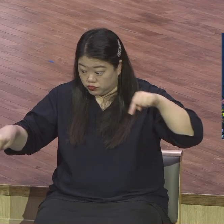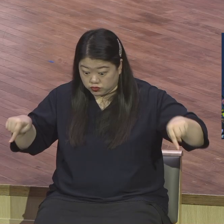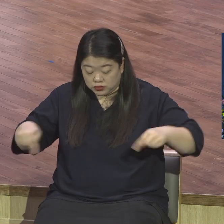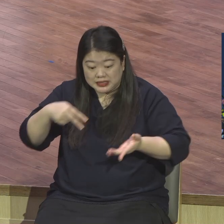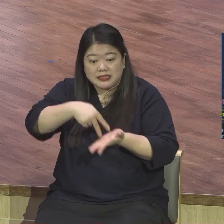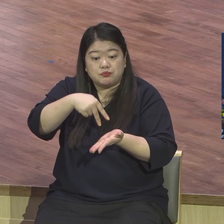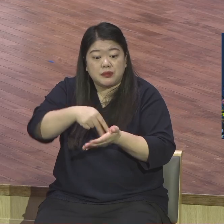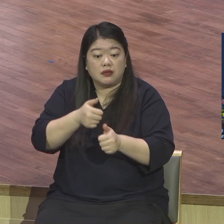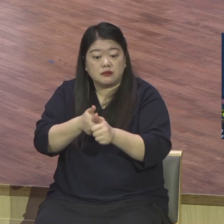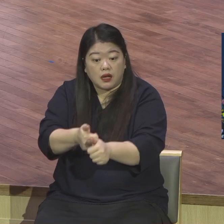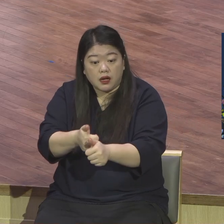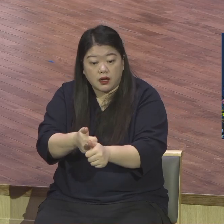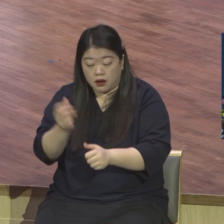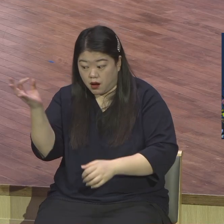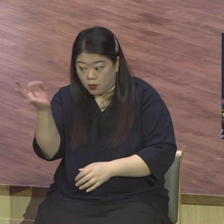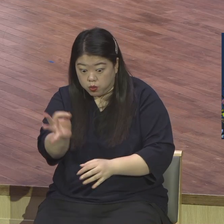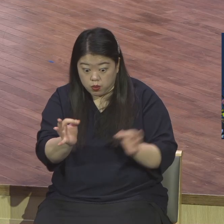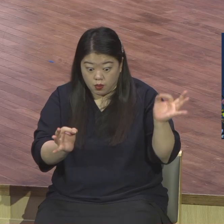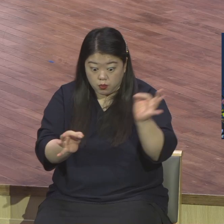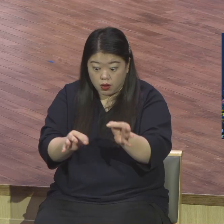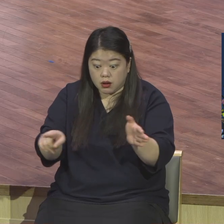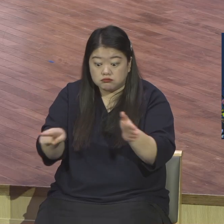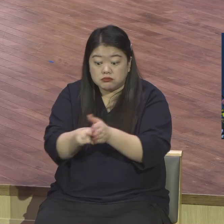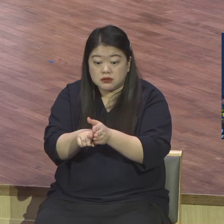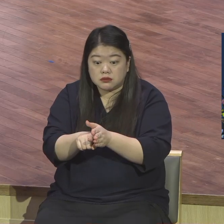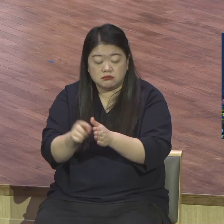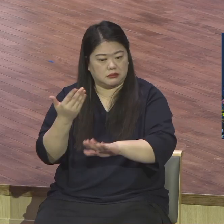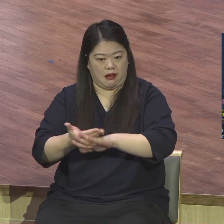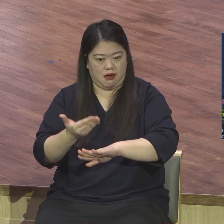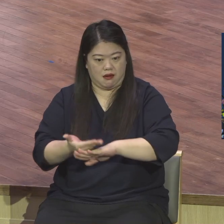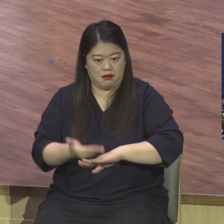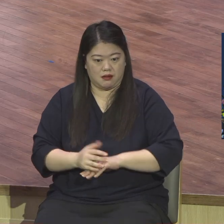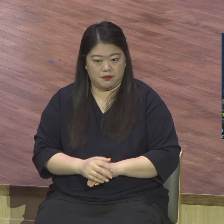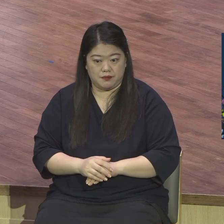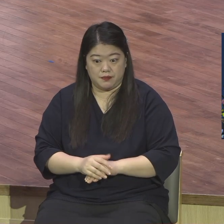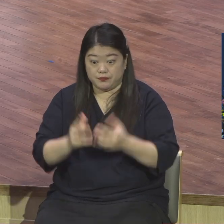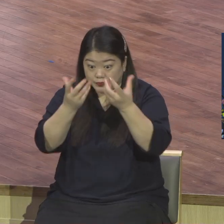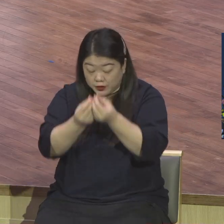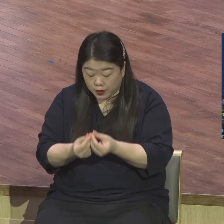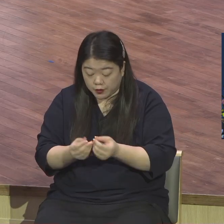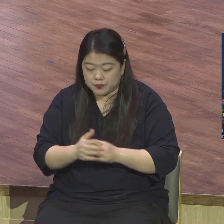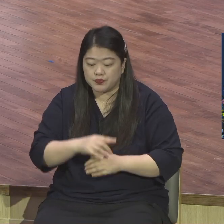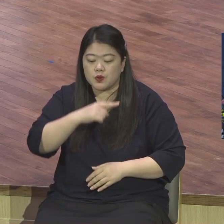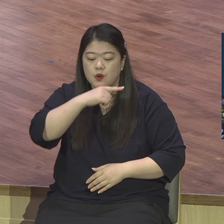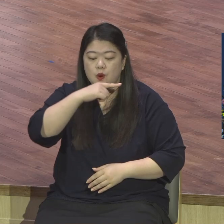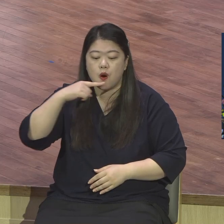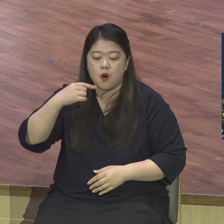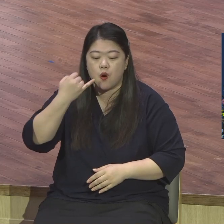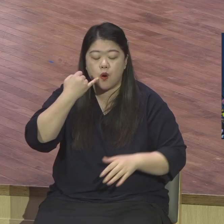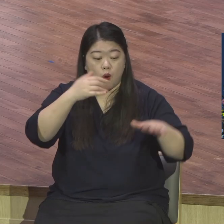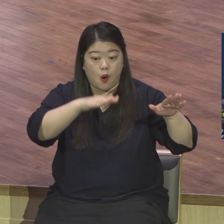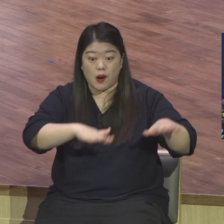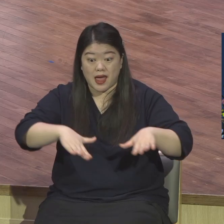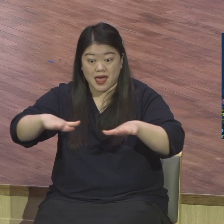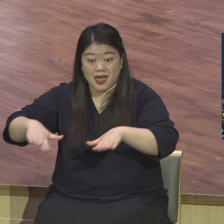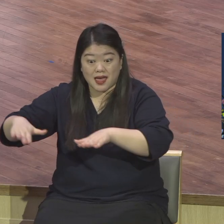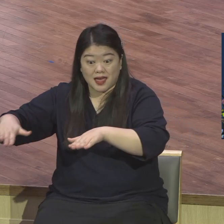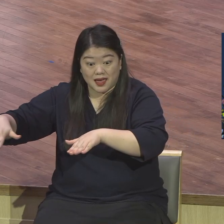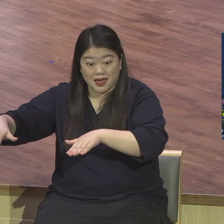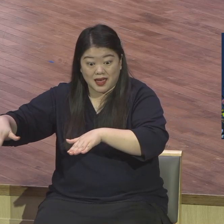달라요. 홍해 앞에 섰던 이스라엘 백성들과 모세의 믿음의 차이.